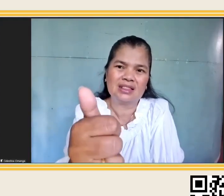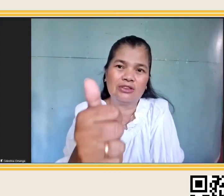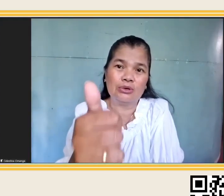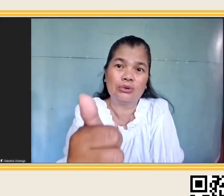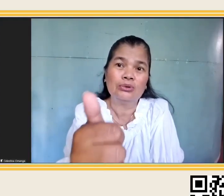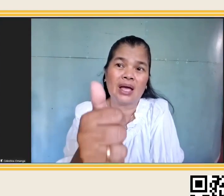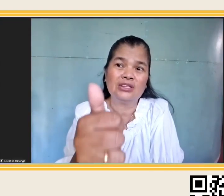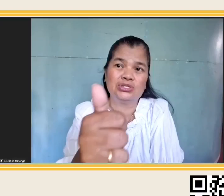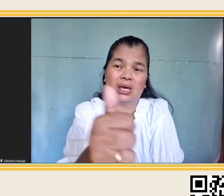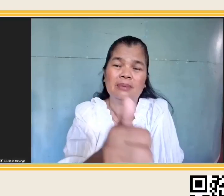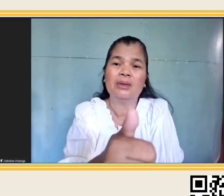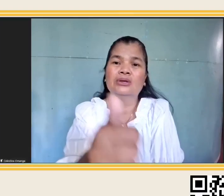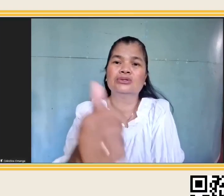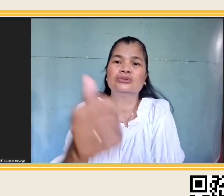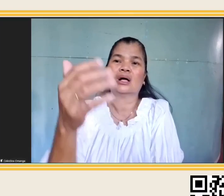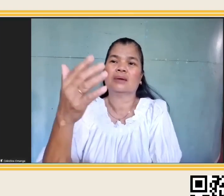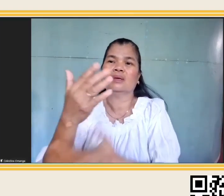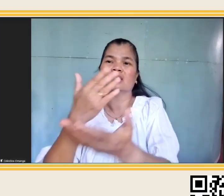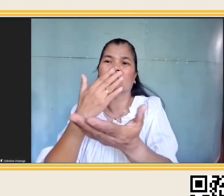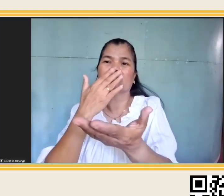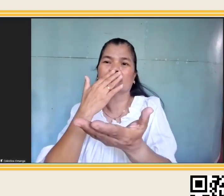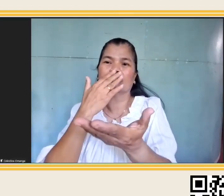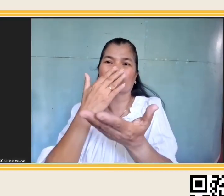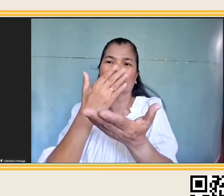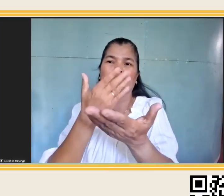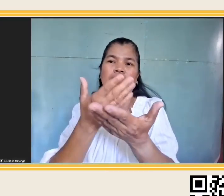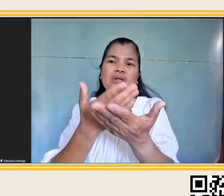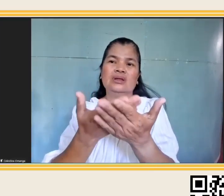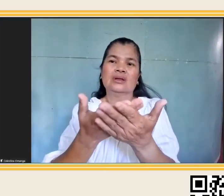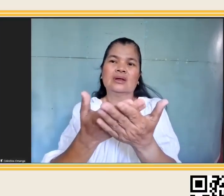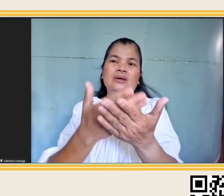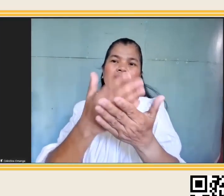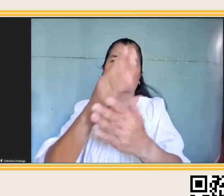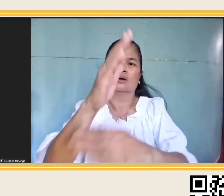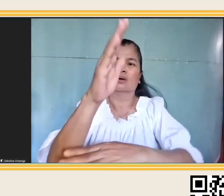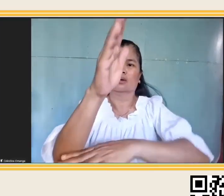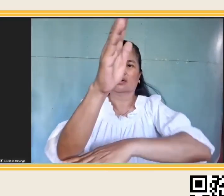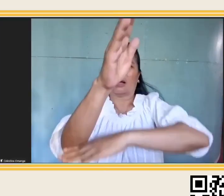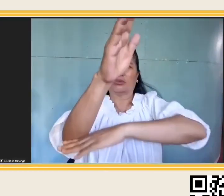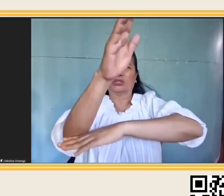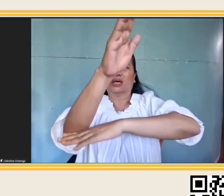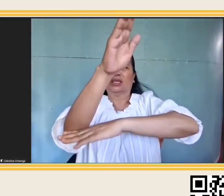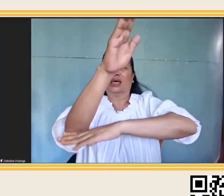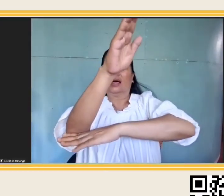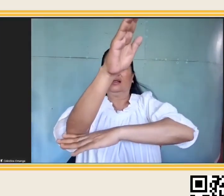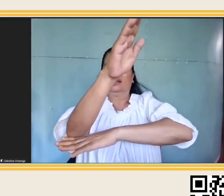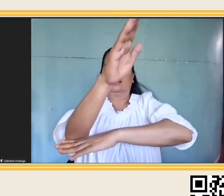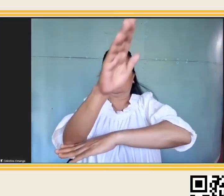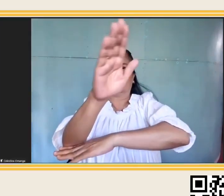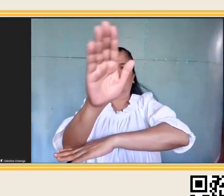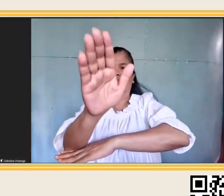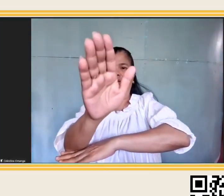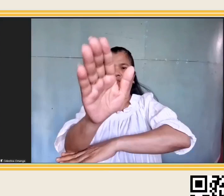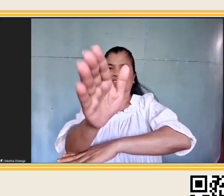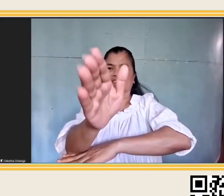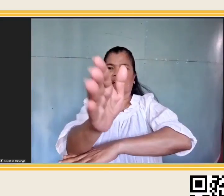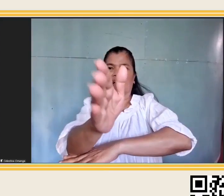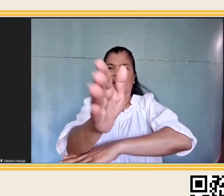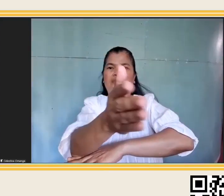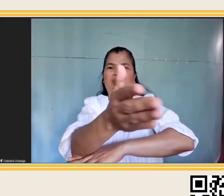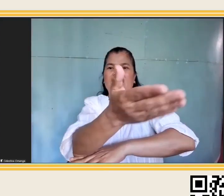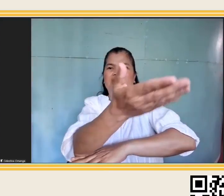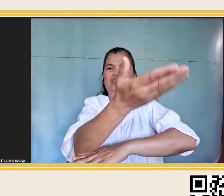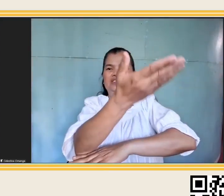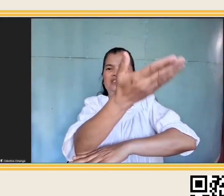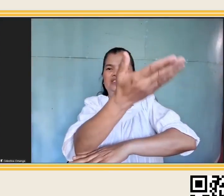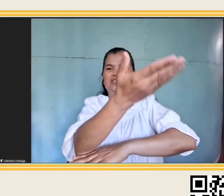ma-specify natin yung handshake, so gagamitin natin itong good. Tapos ganyan. Then the